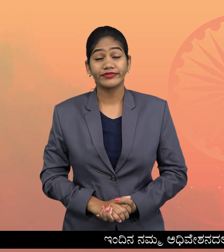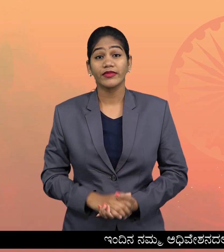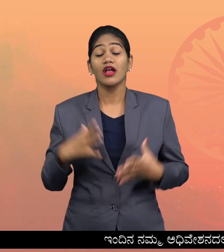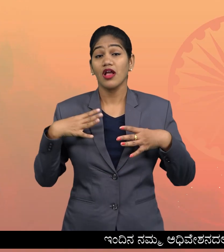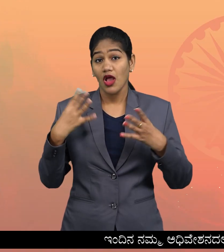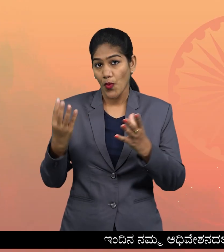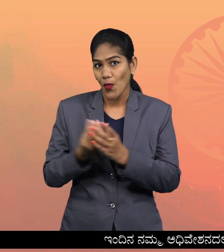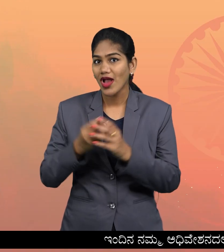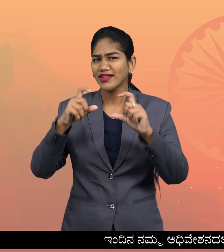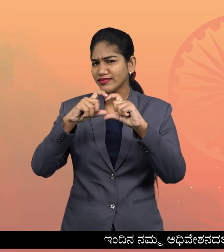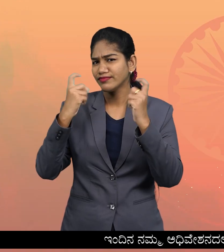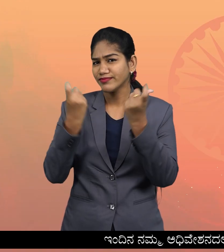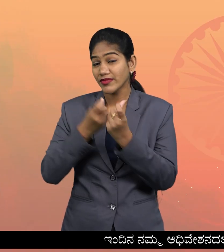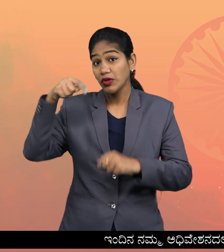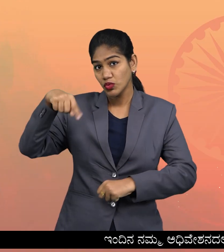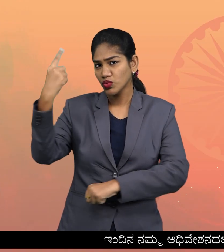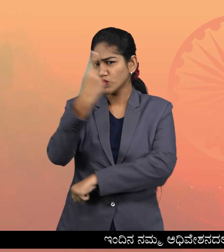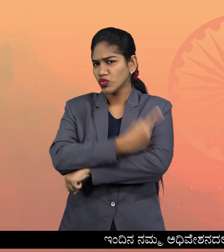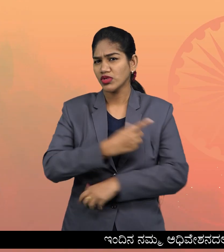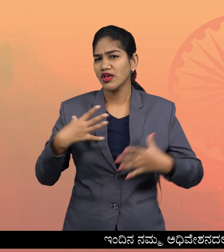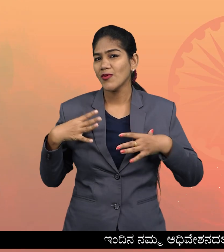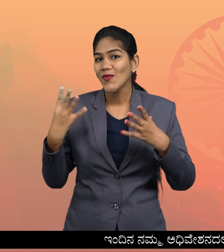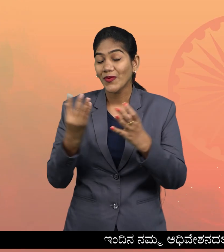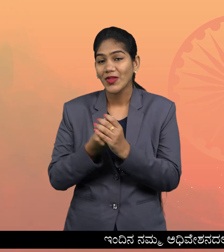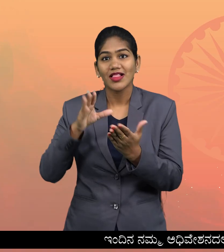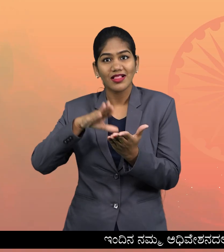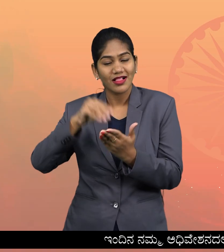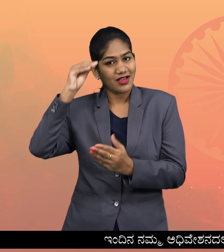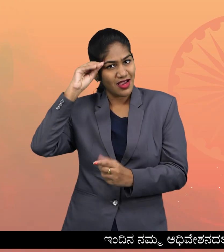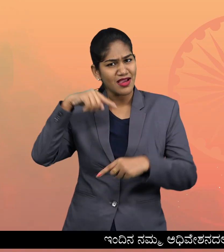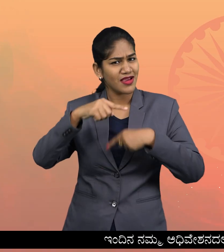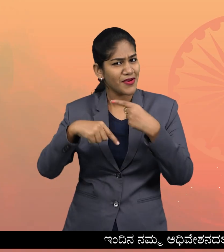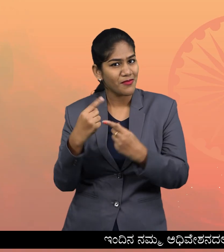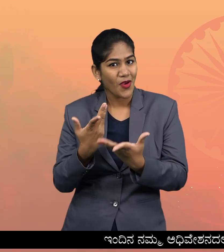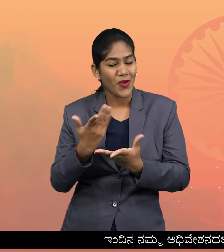ಇಂದಿನ ಅಧಿವೇಶನದಲ್ಲಿ ನಾವು ಅದರ ಬಗ್ಗೆ ಕಲಿಯುತ್ತೇವೆ.